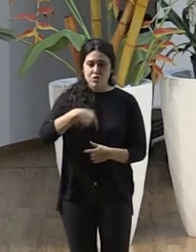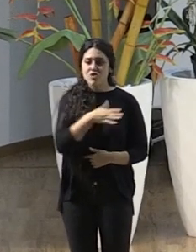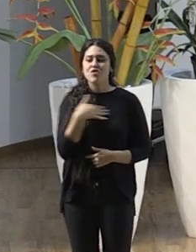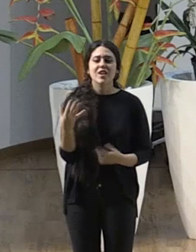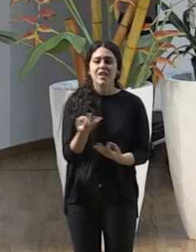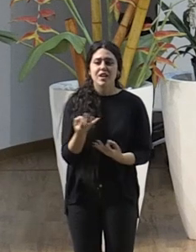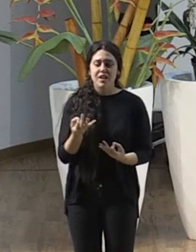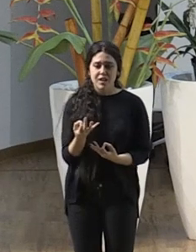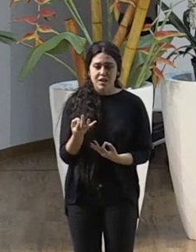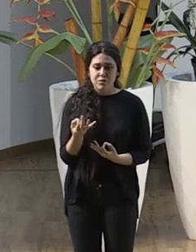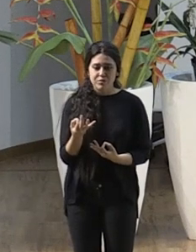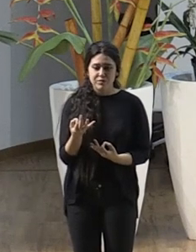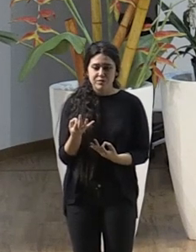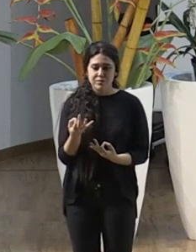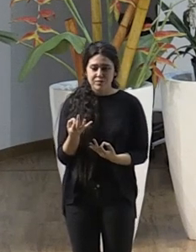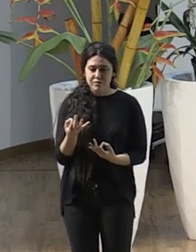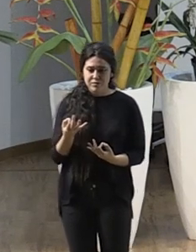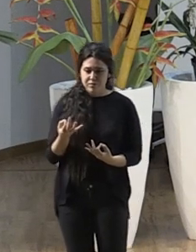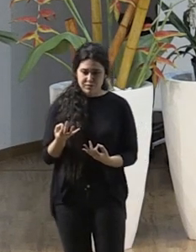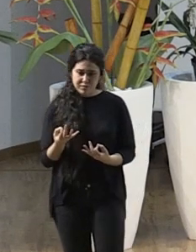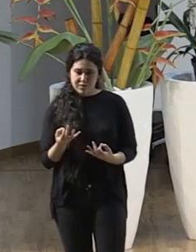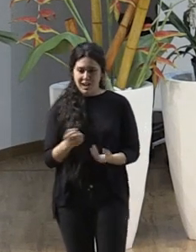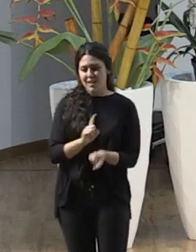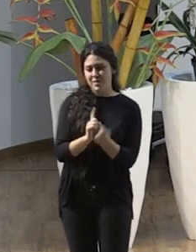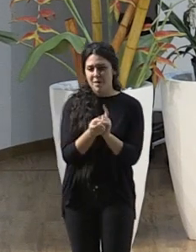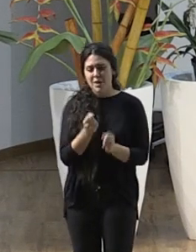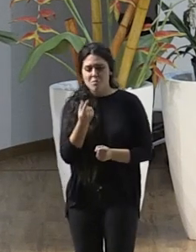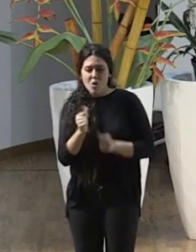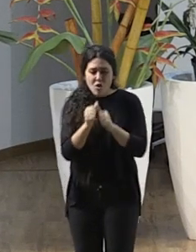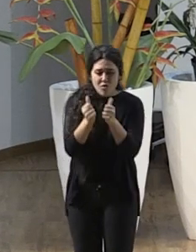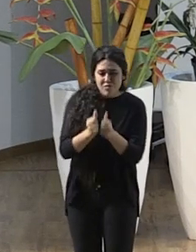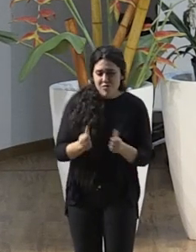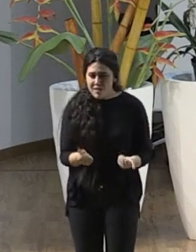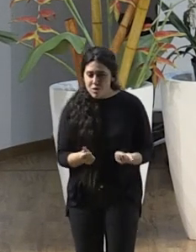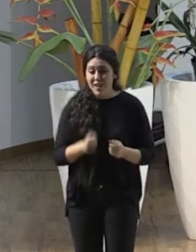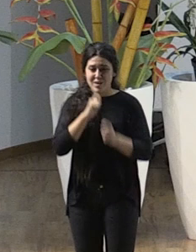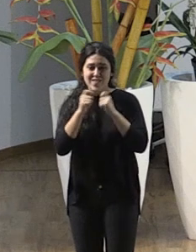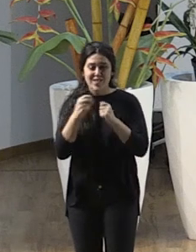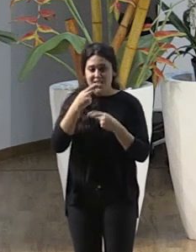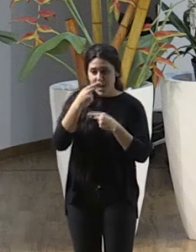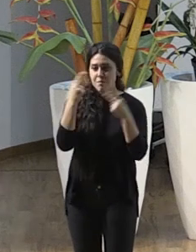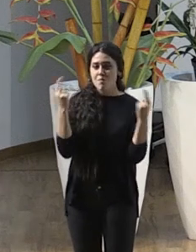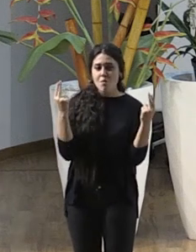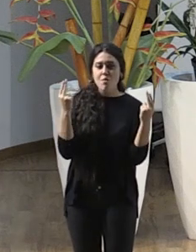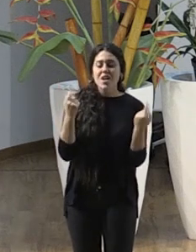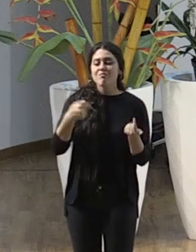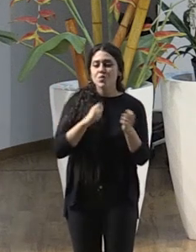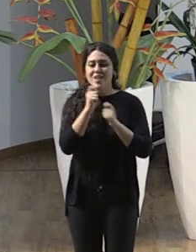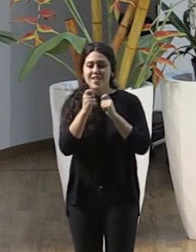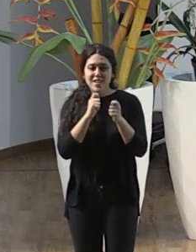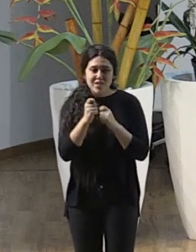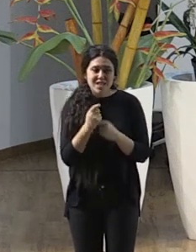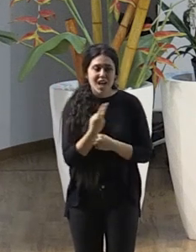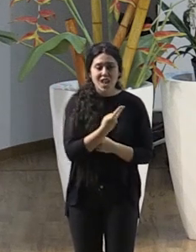querido cambiar un poco el formato y hacer una entrevista pública, una entrevista a